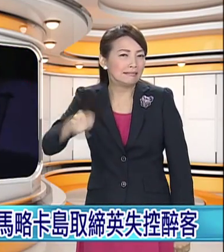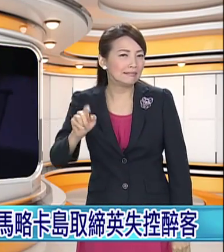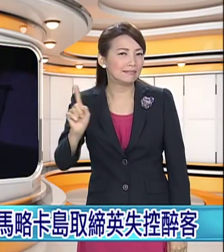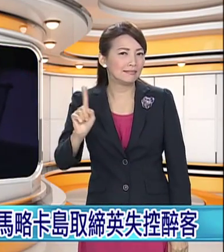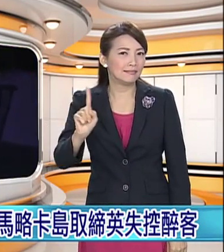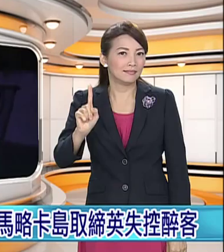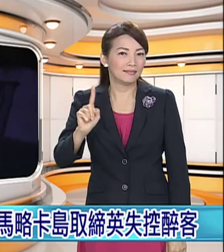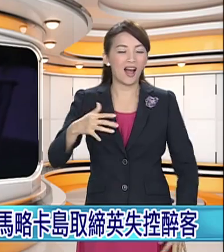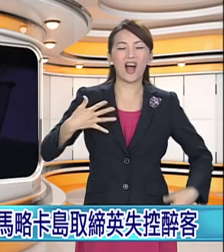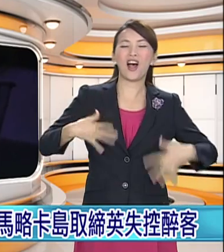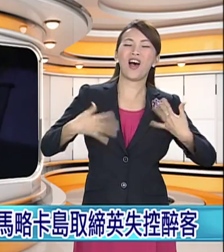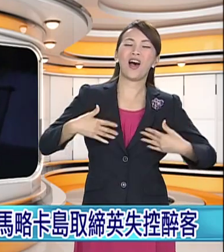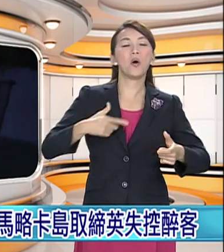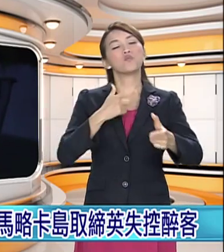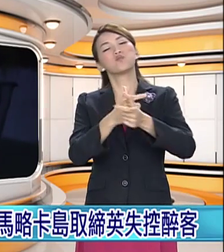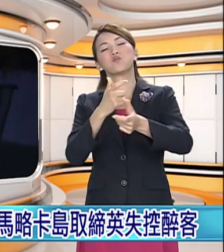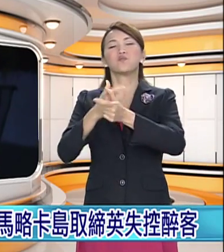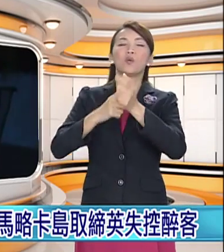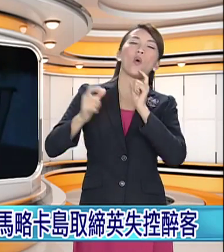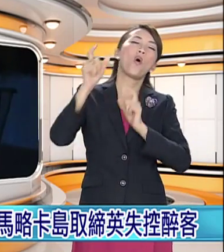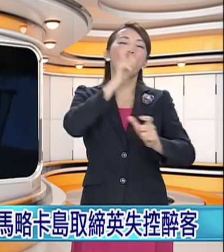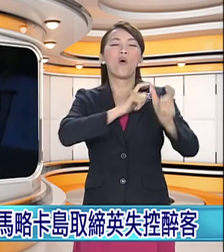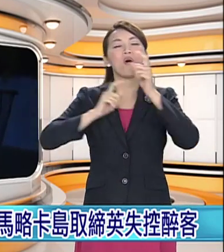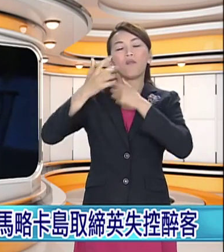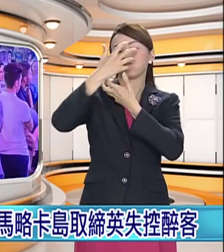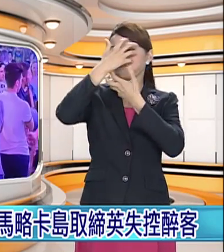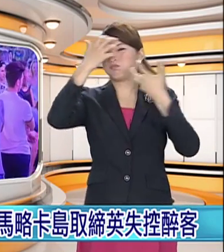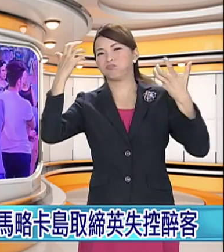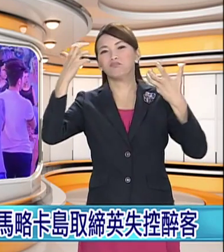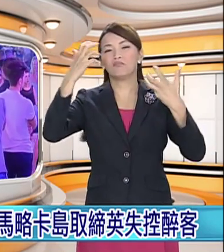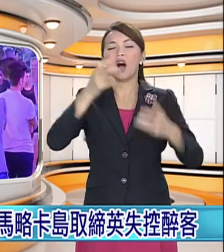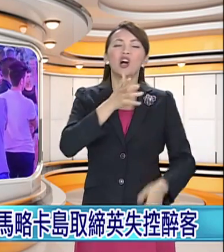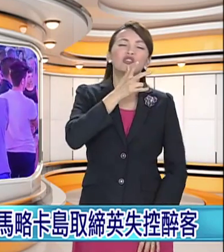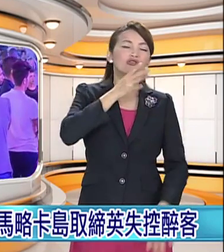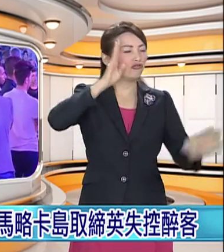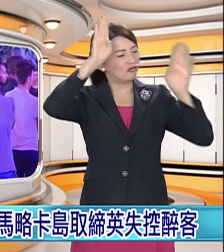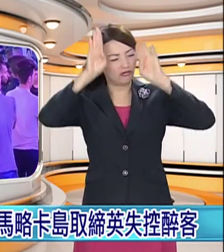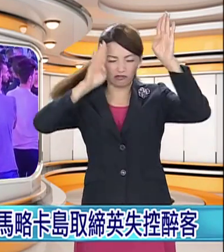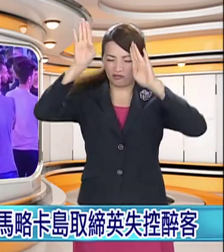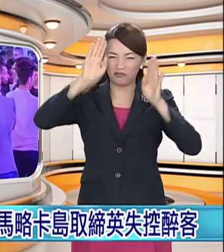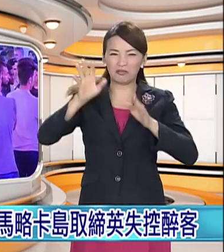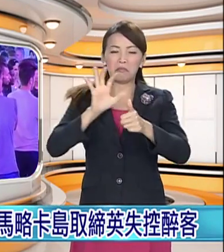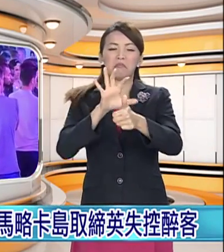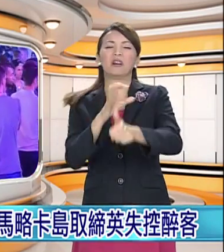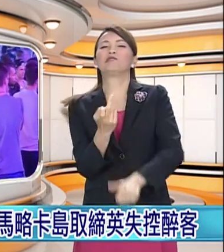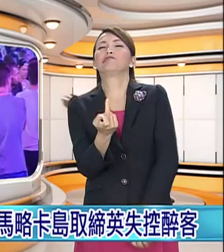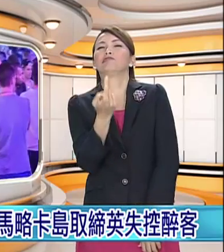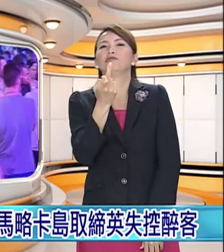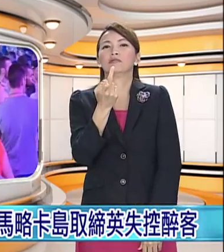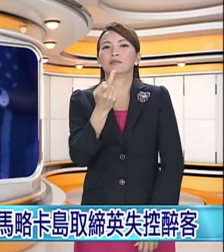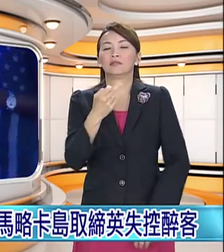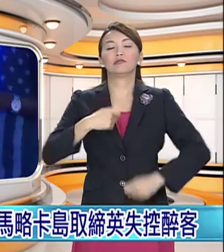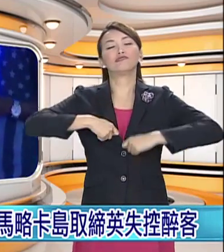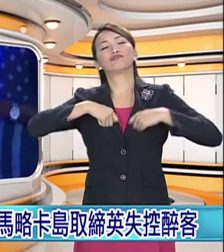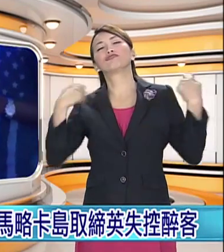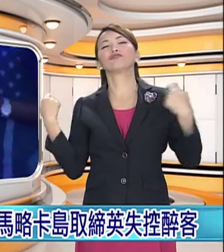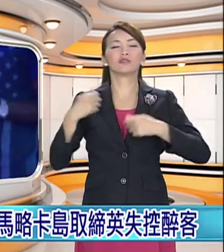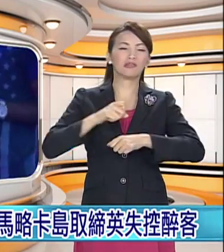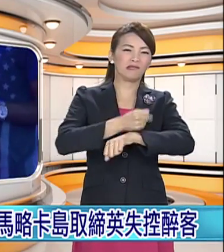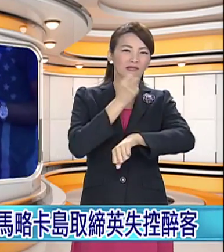言行失控，甚至是违法乱纪的行为。而为了要整治这些不